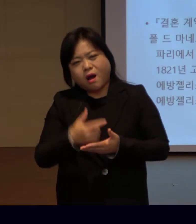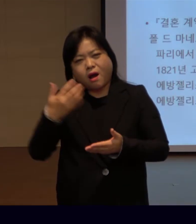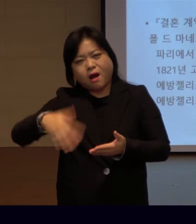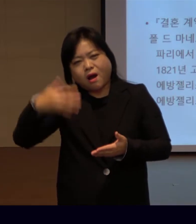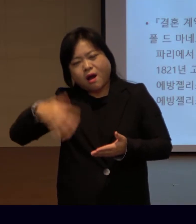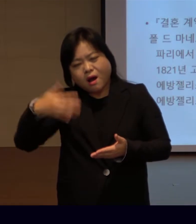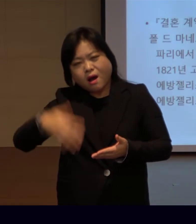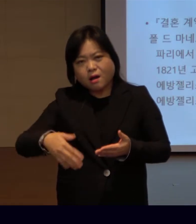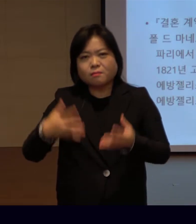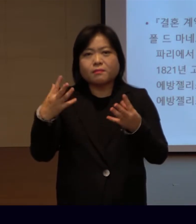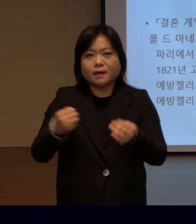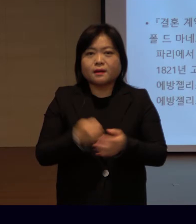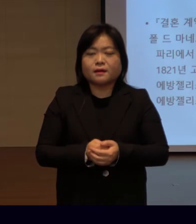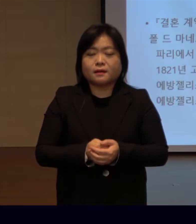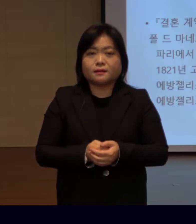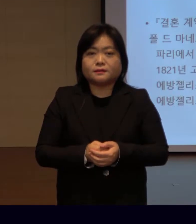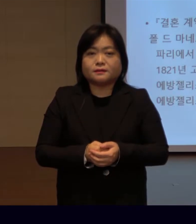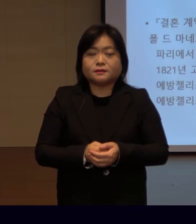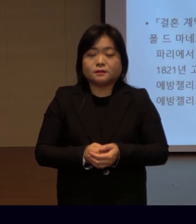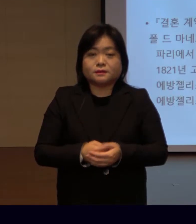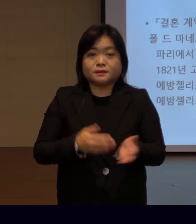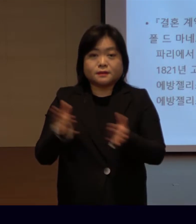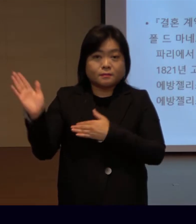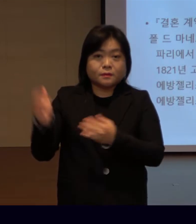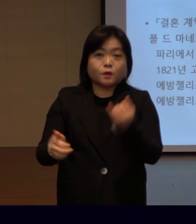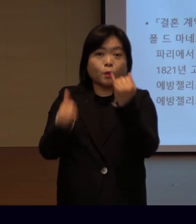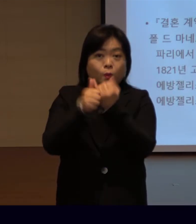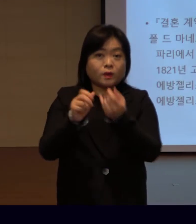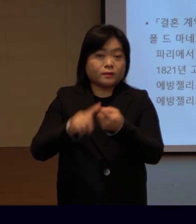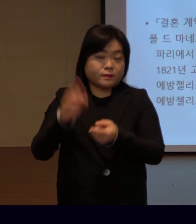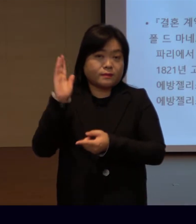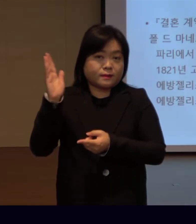번이 아닙니다. 결혼 얘기를 해보겠습니다.